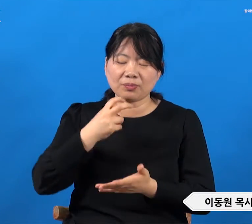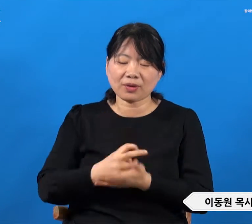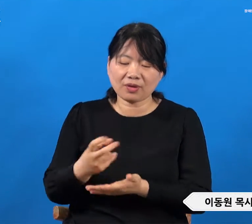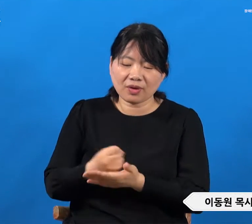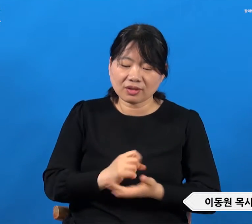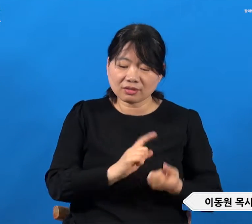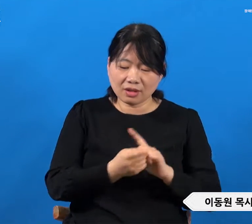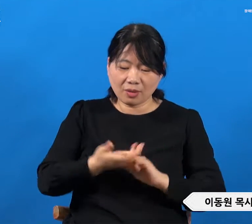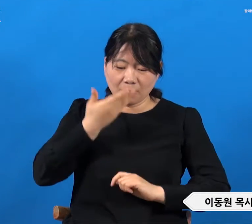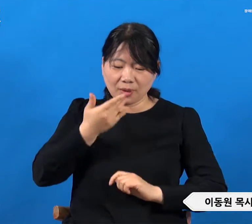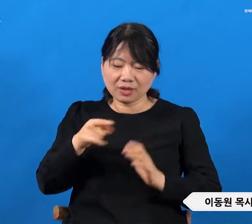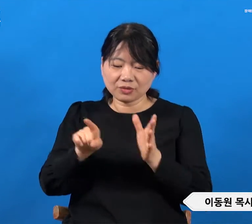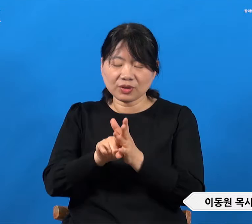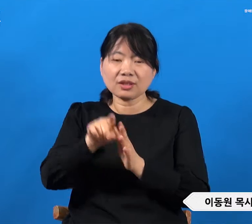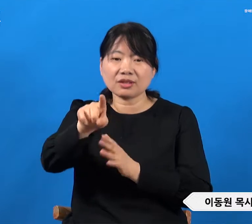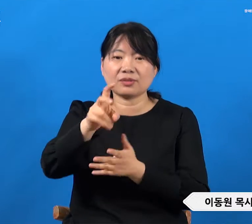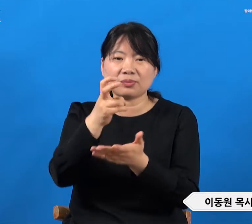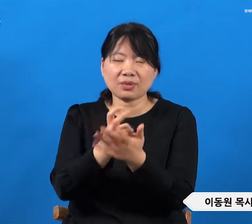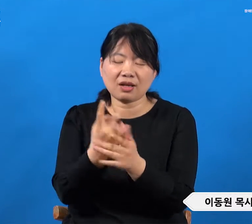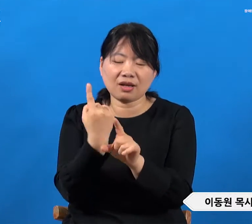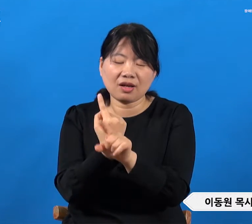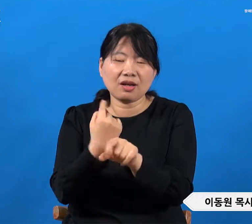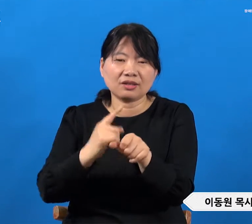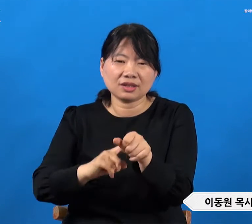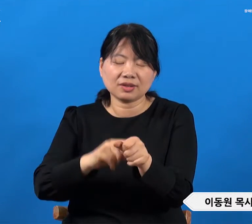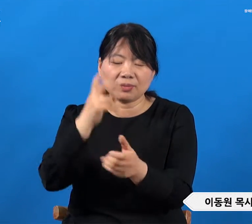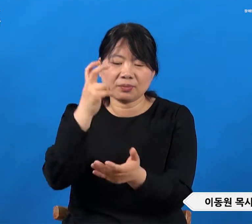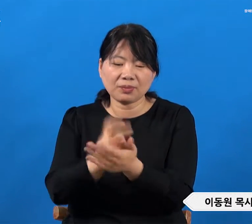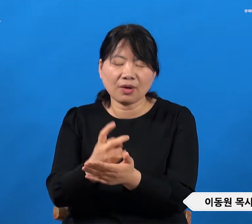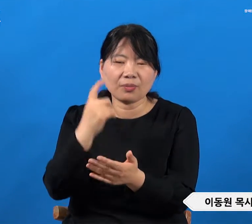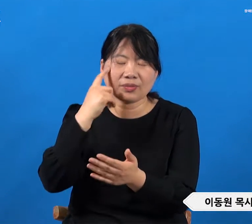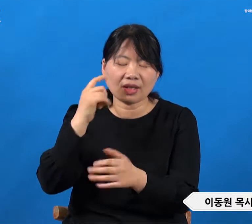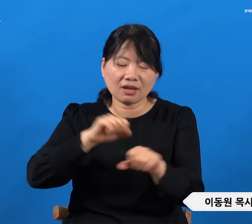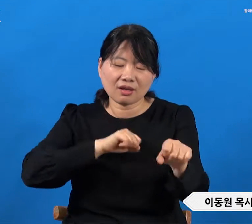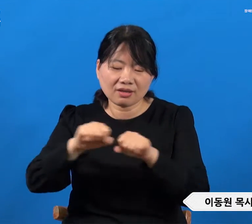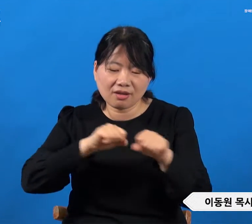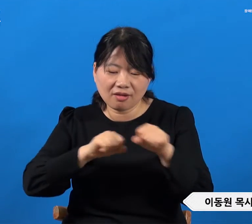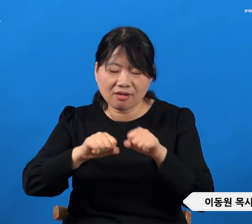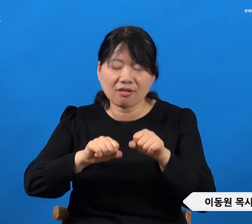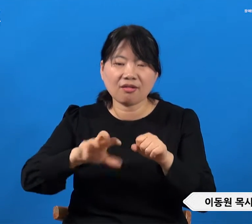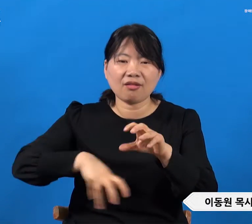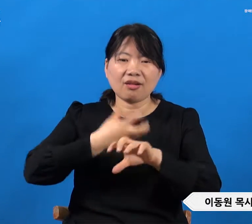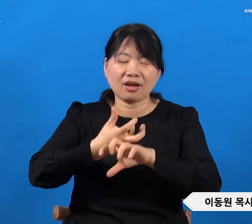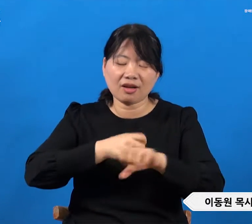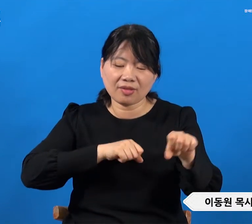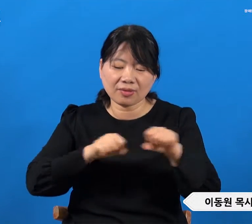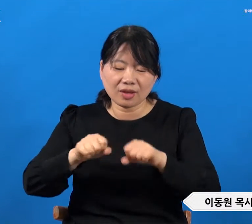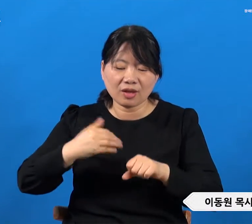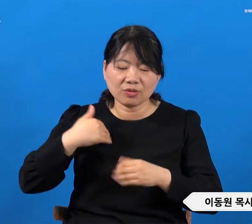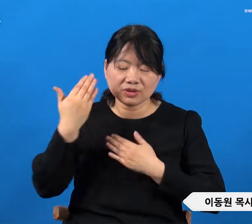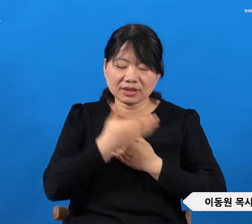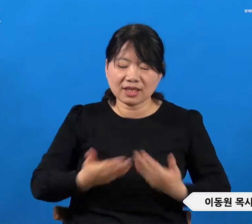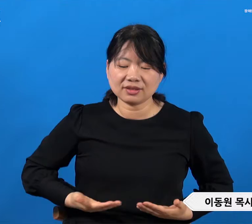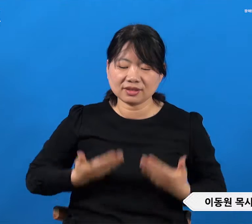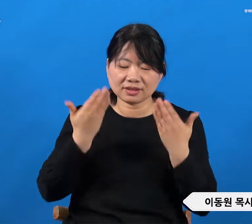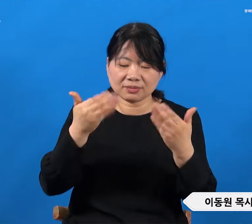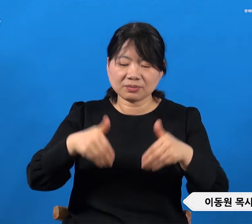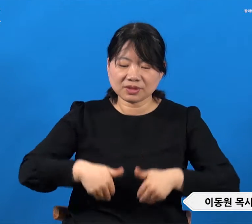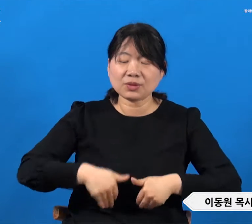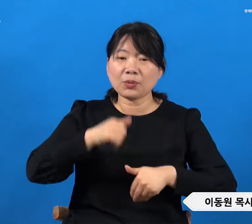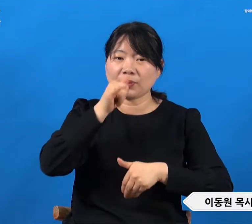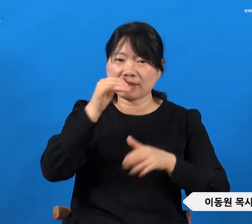법으로 대체될 수 있도록 그 법을 바꾸는 법률 개혁 활동에 우리들 자신을 들여야 할 필요는 분명히